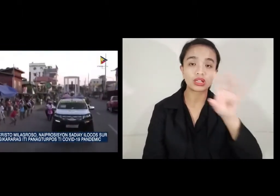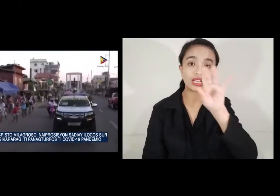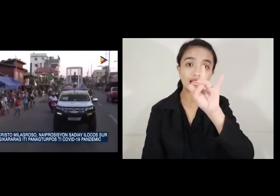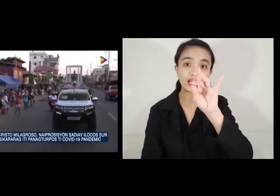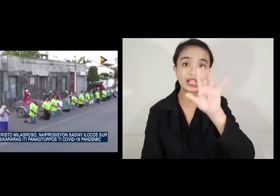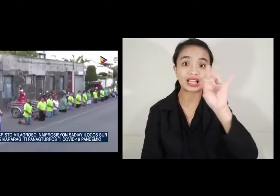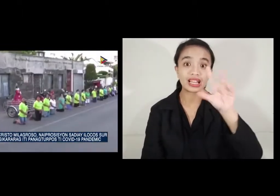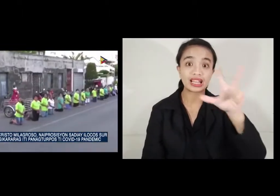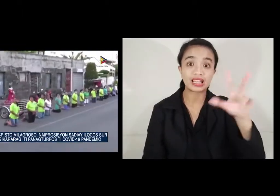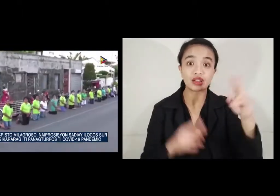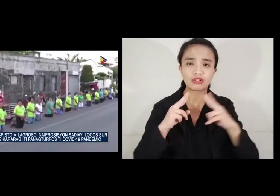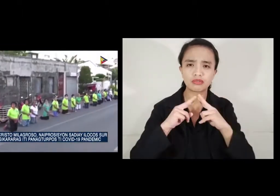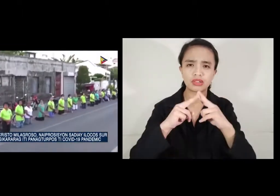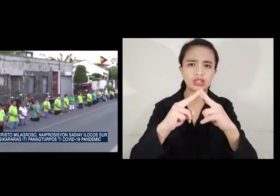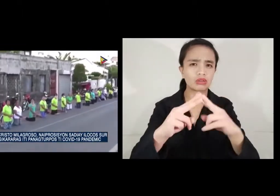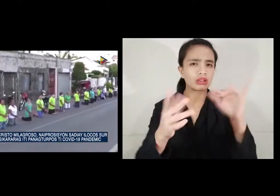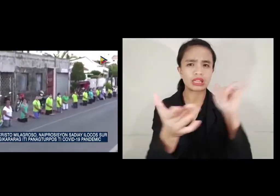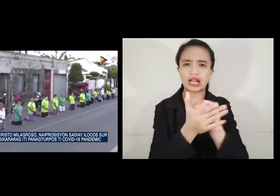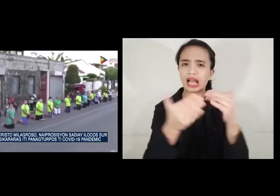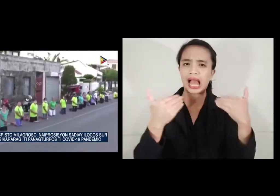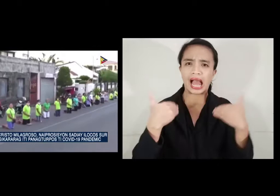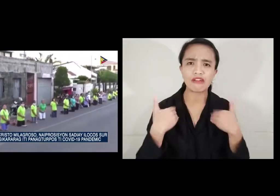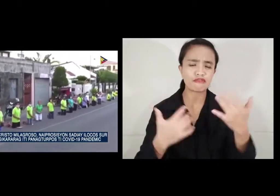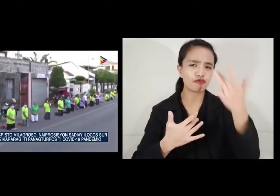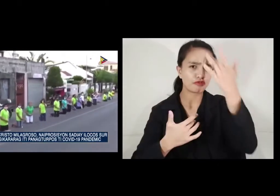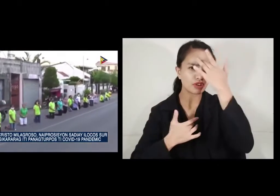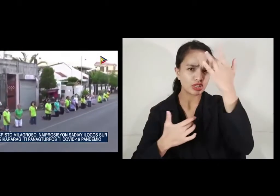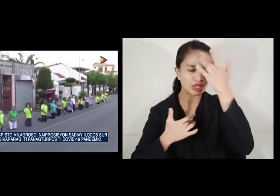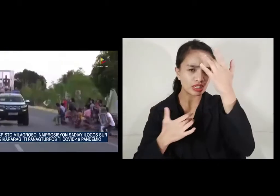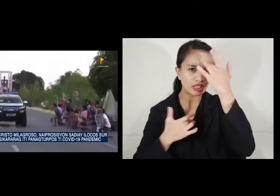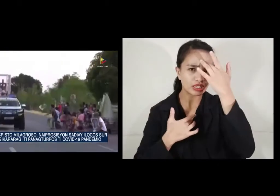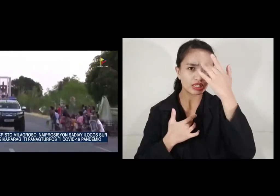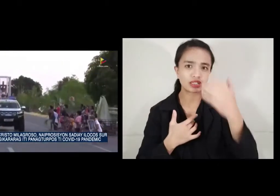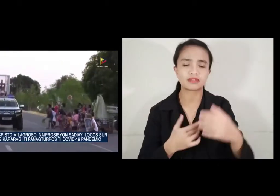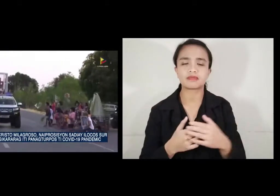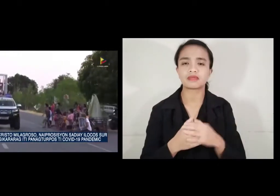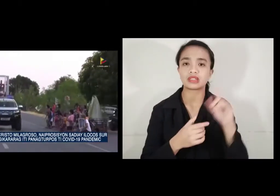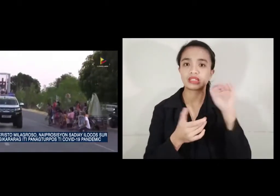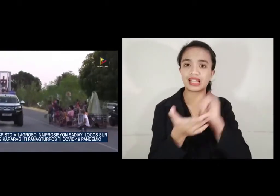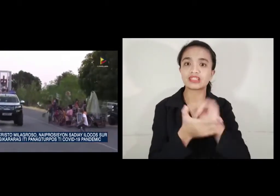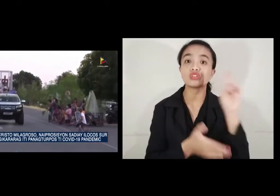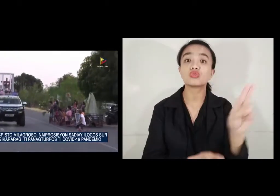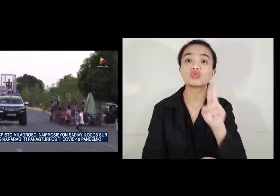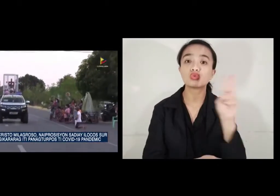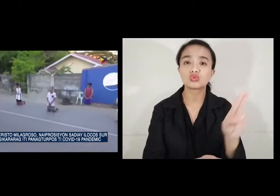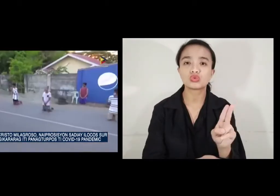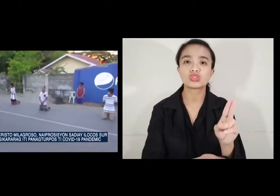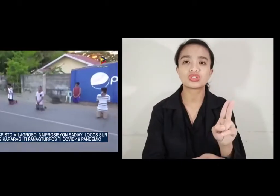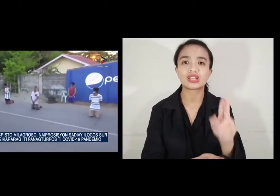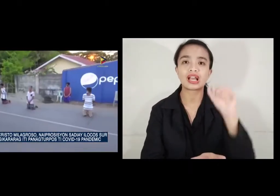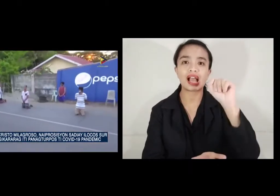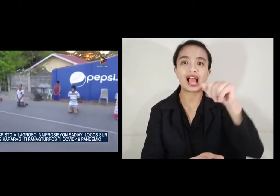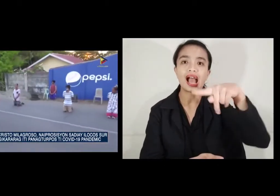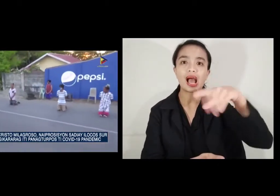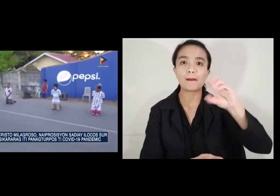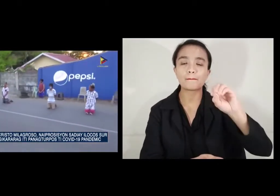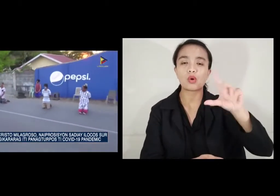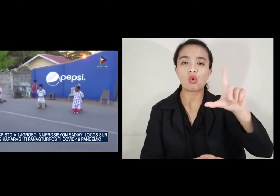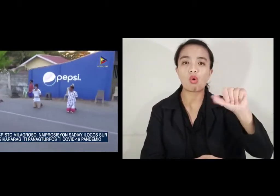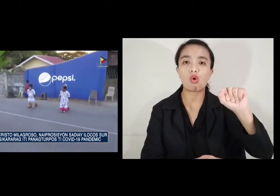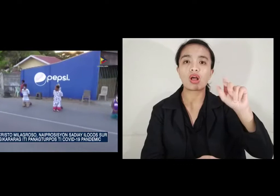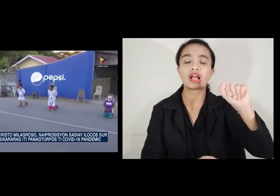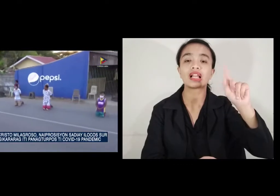nga tinamaan nagbibigan iti may isang epidemya di kolera. Kaya't nausar kahit imahe ni Apo Lakay,